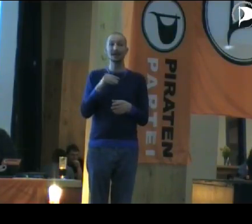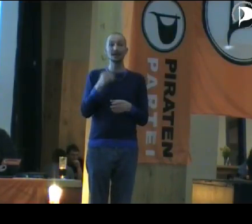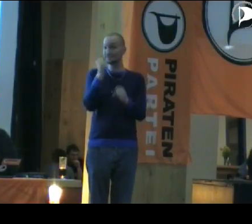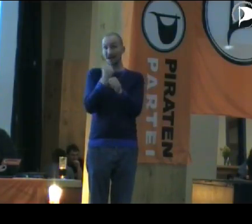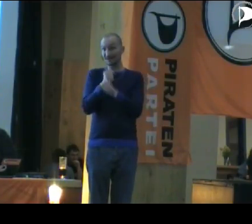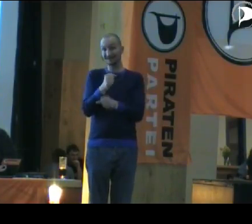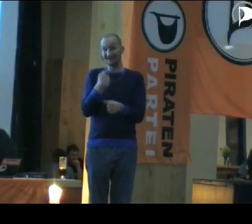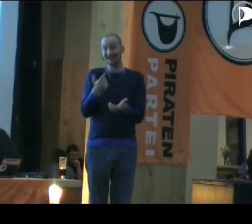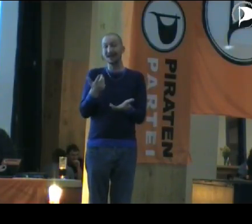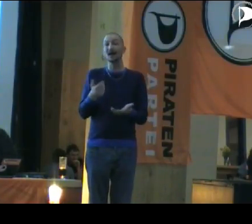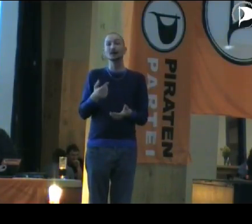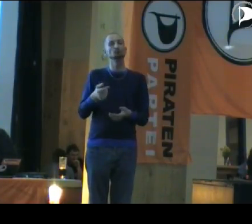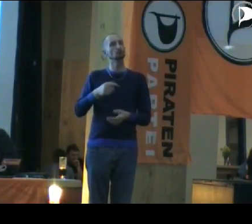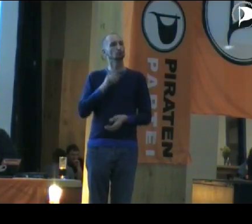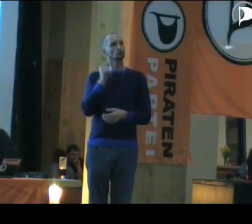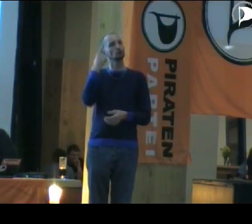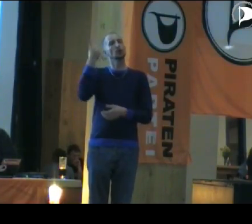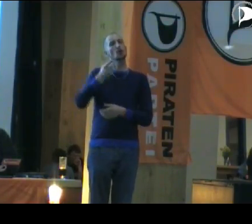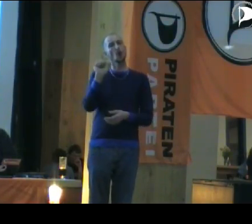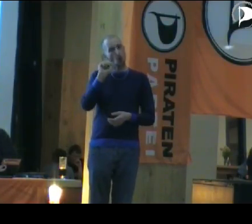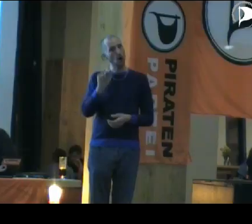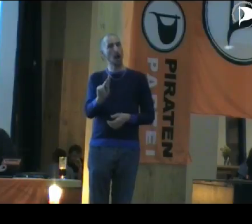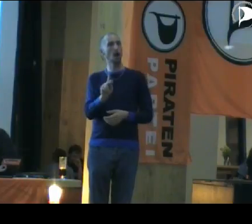dachte ich mir warum nicht